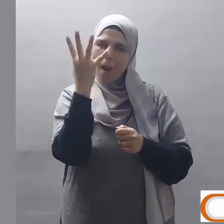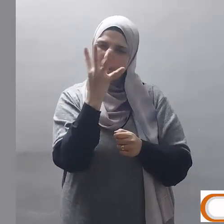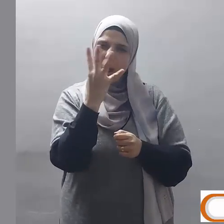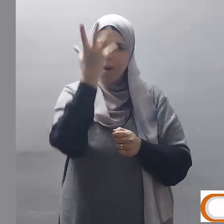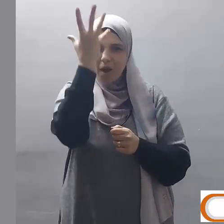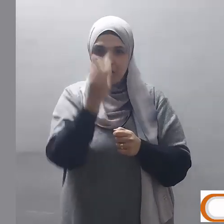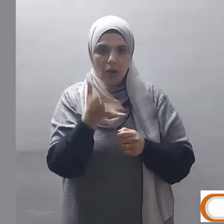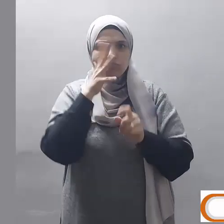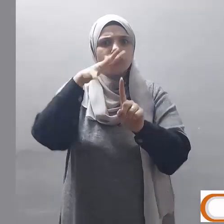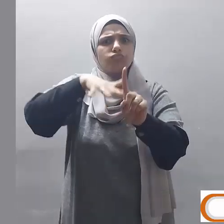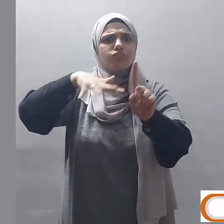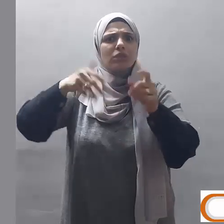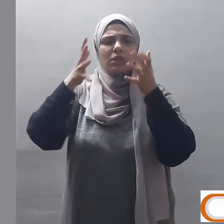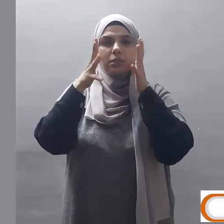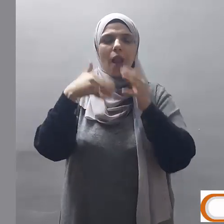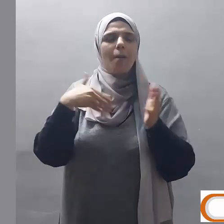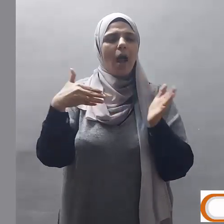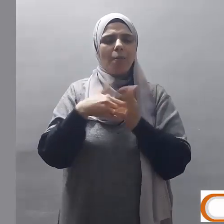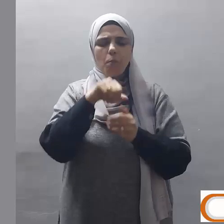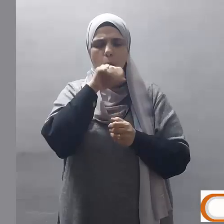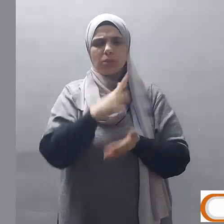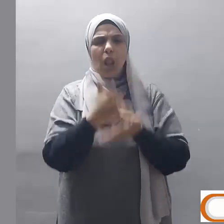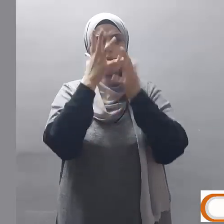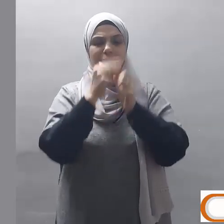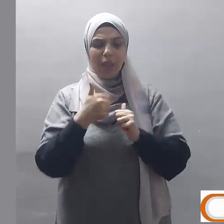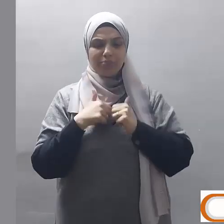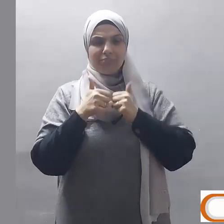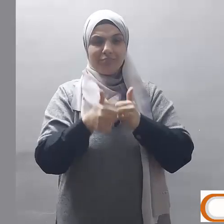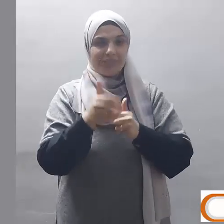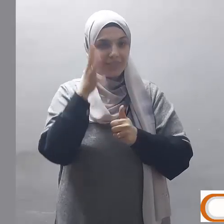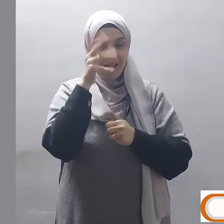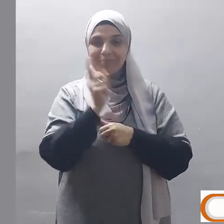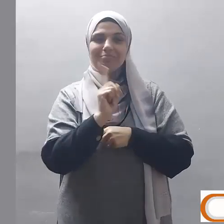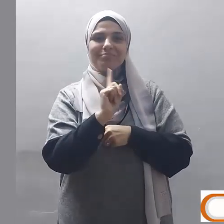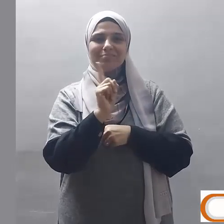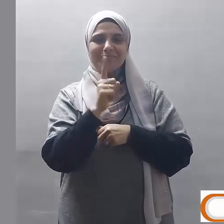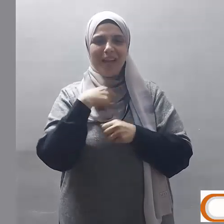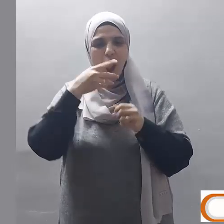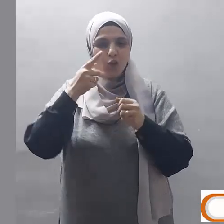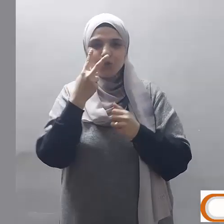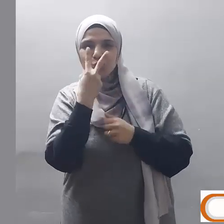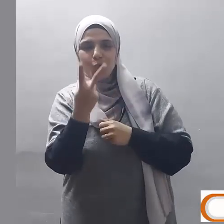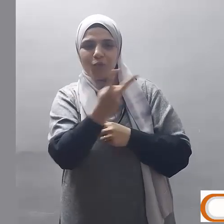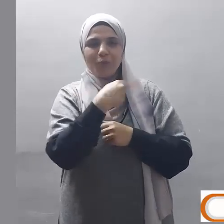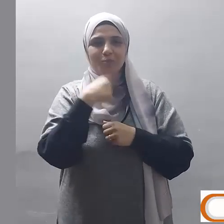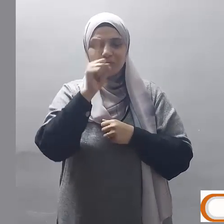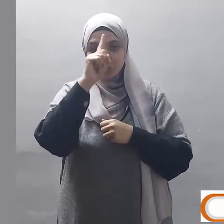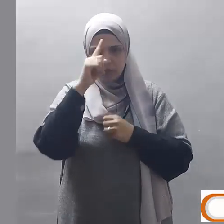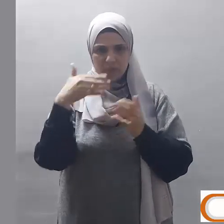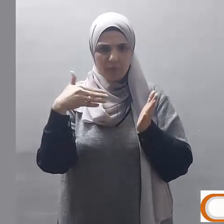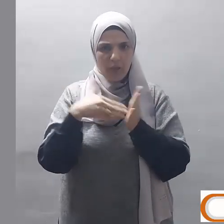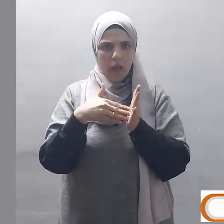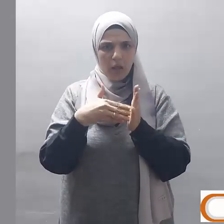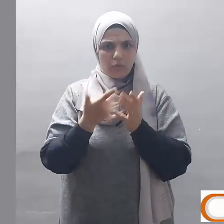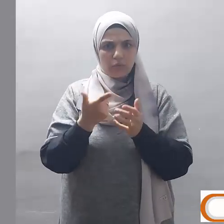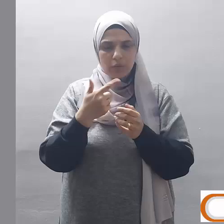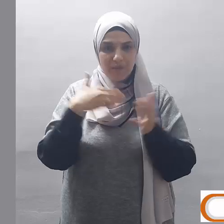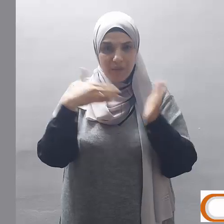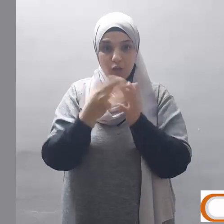الرابعه فلم يخرج اليهم رسول الله صلى الله عليه وسلم فلما اصبح قال قد